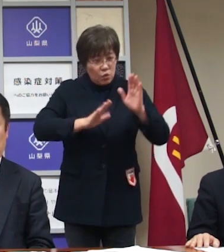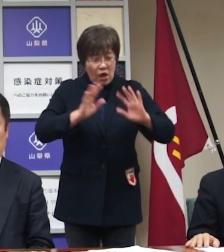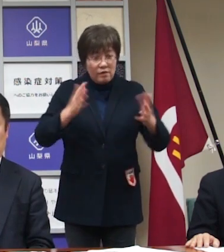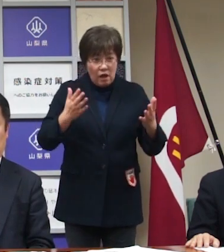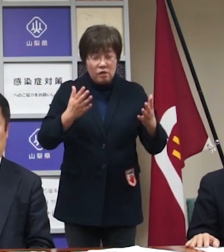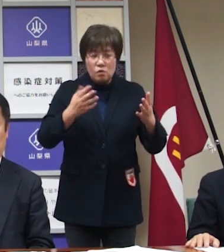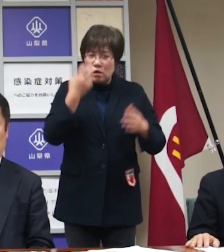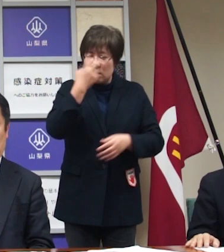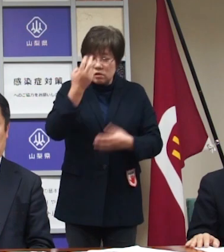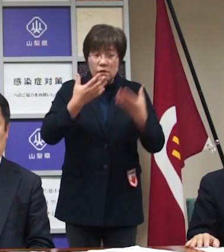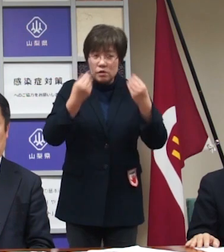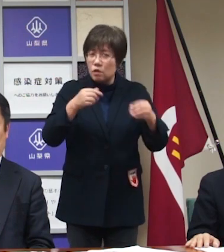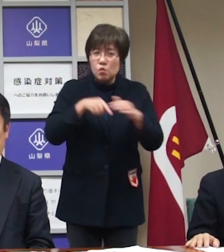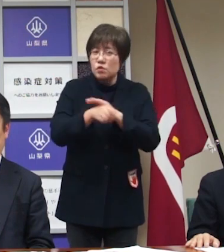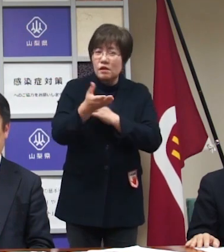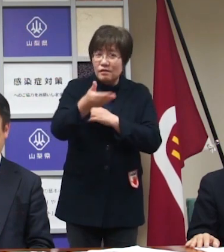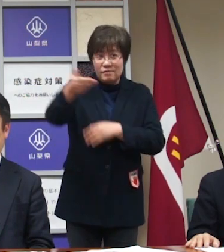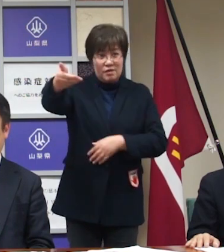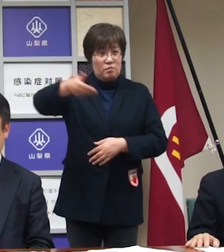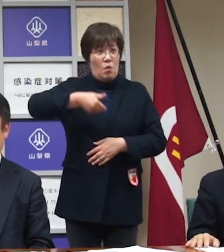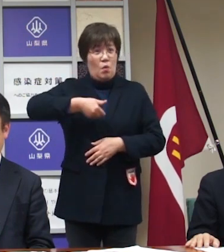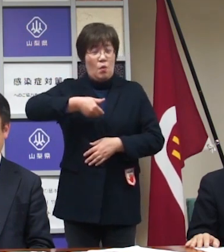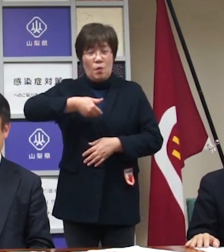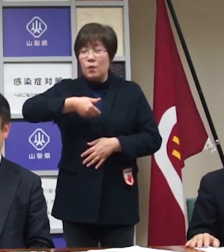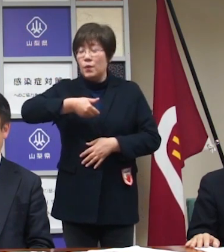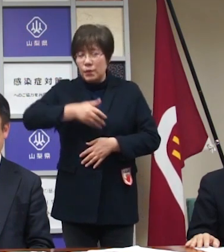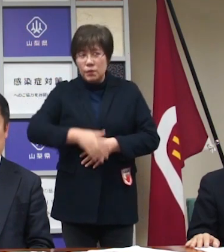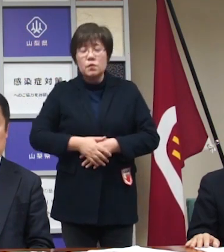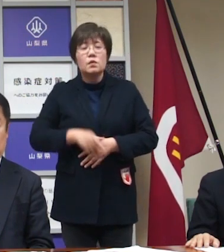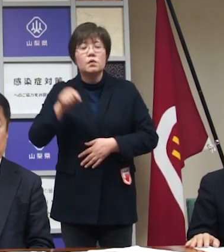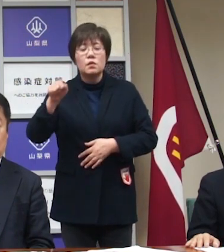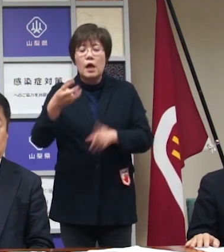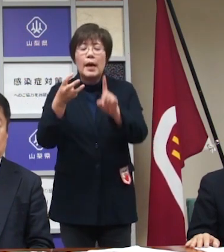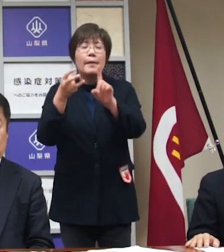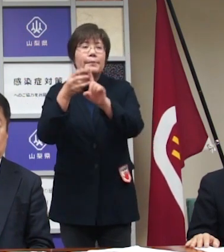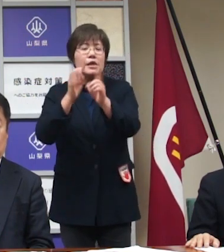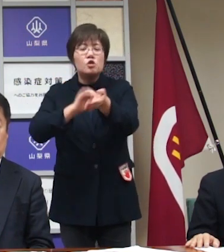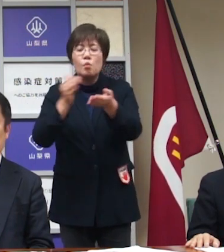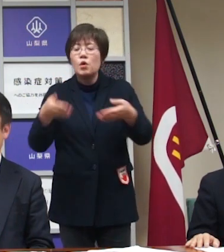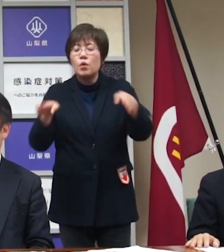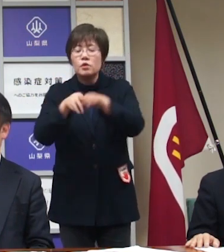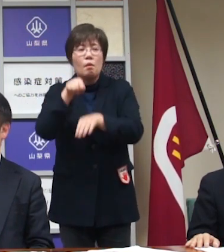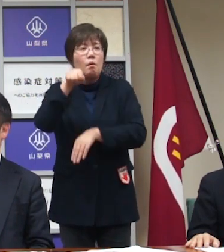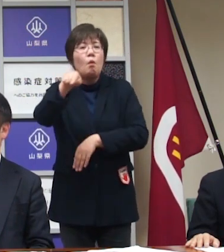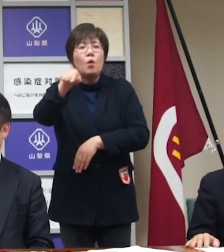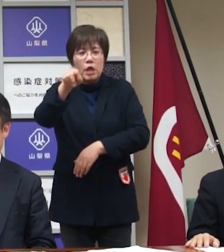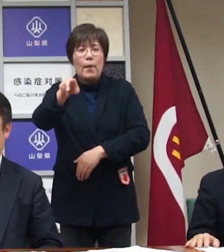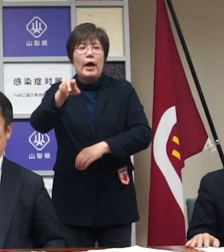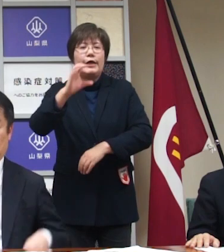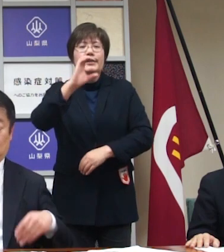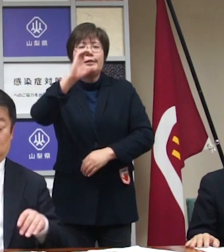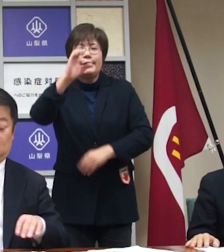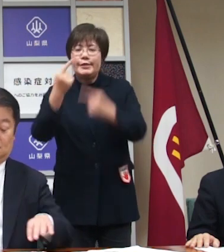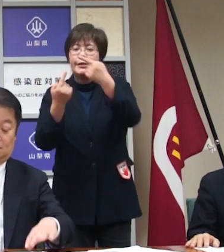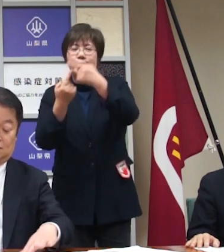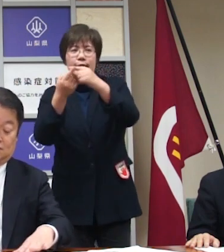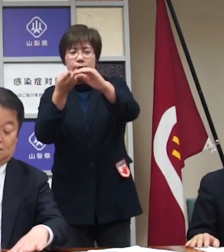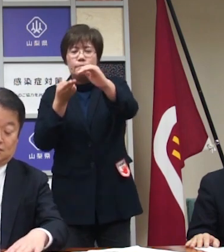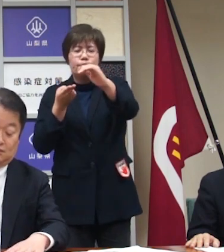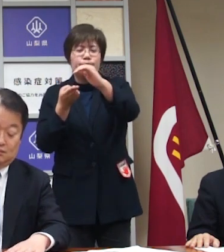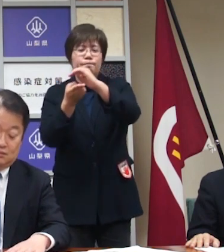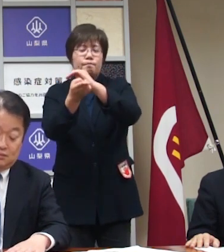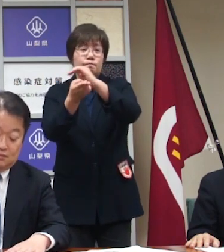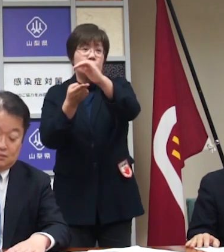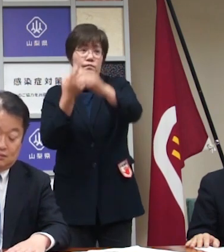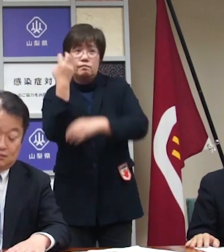あのそこは、CT をこの B の医療機関で取って、あの CT 上、まあ、比